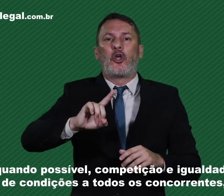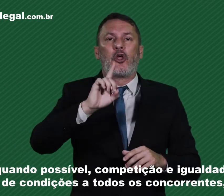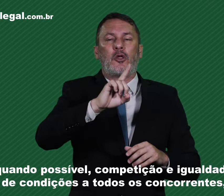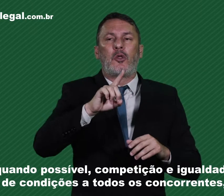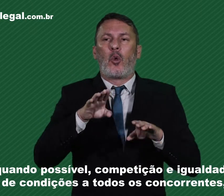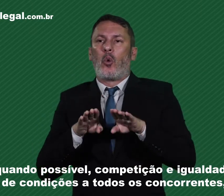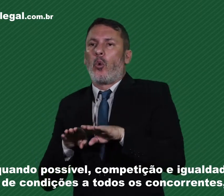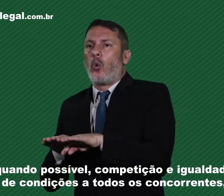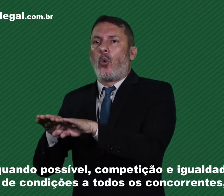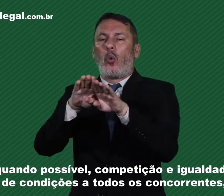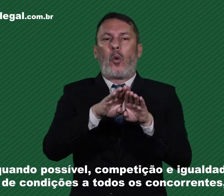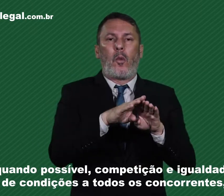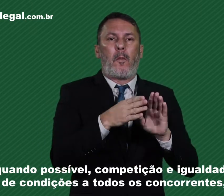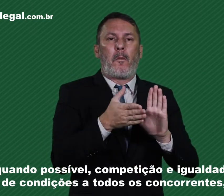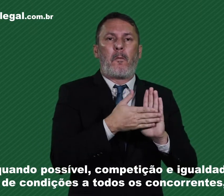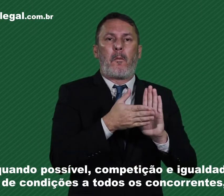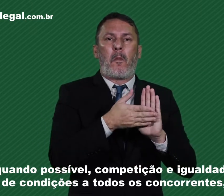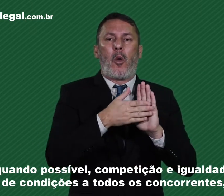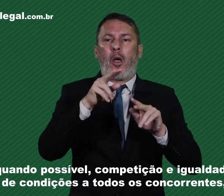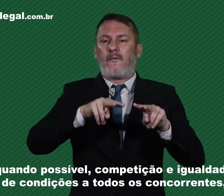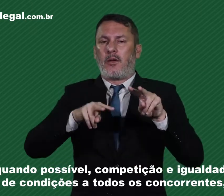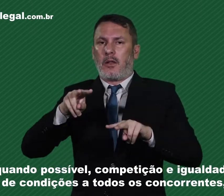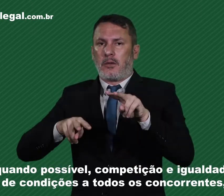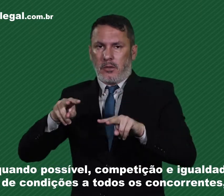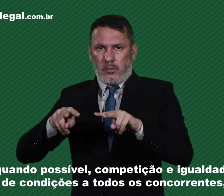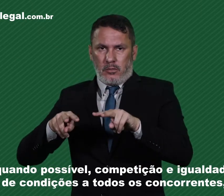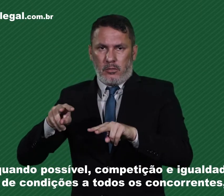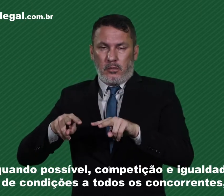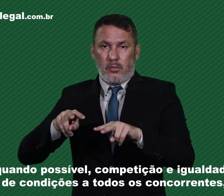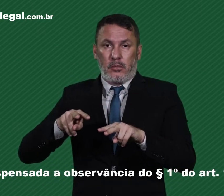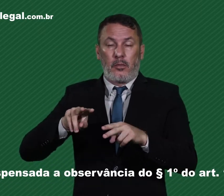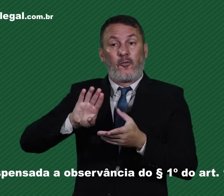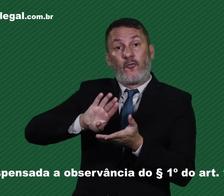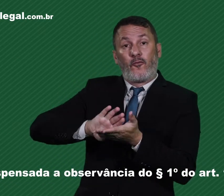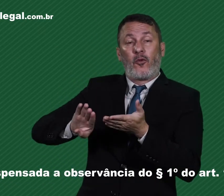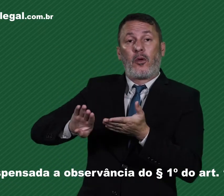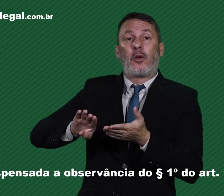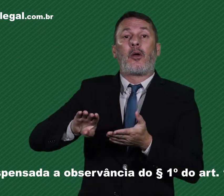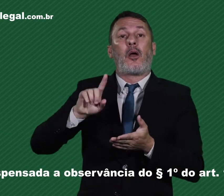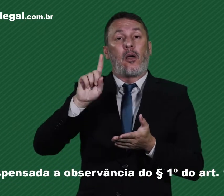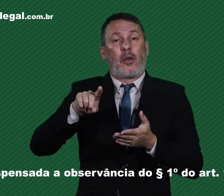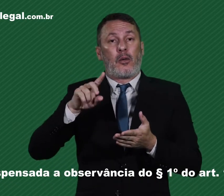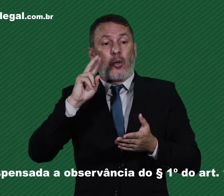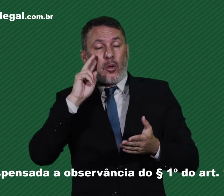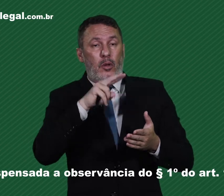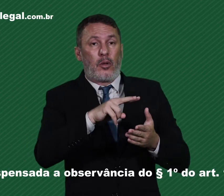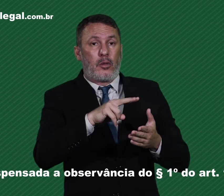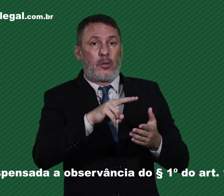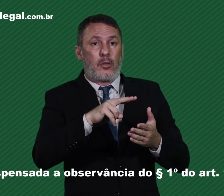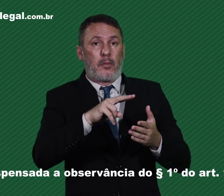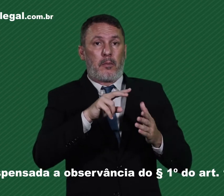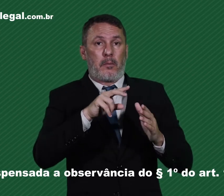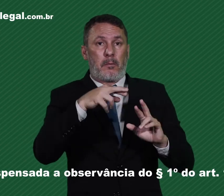competição e igualdade de condições a todos os concorrentes dispensada a observância do parágrafo